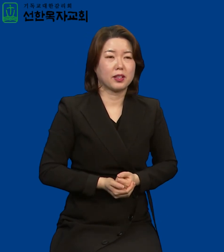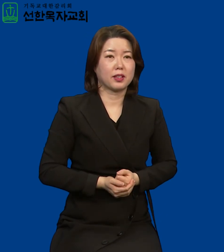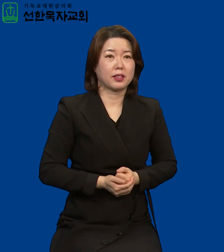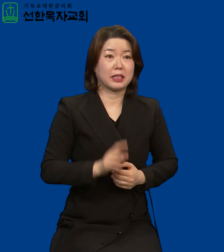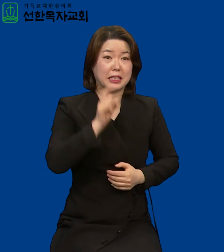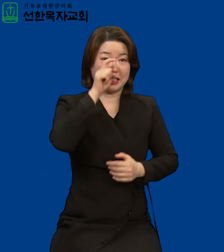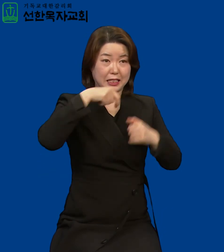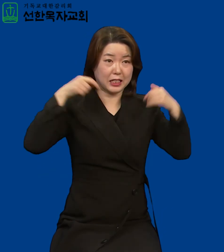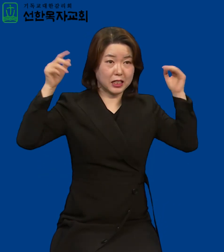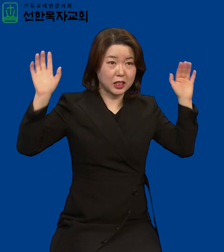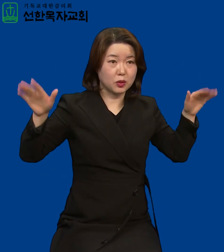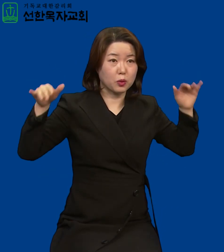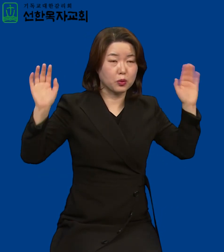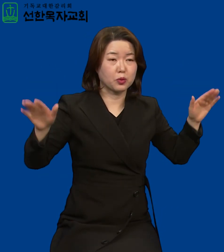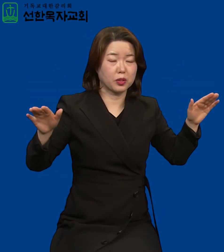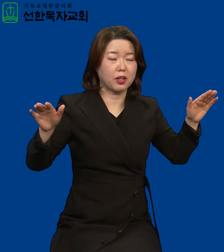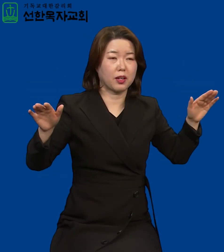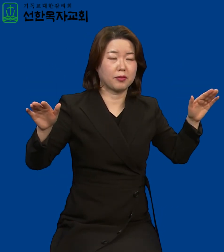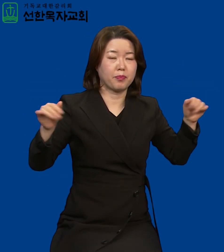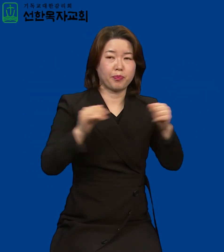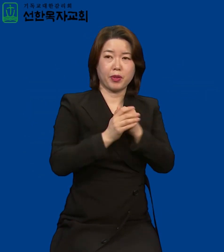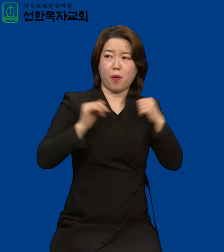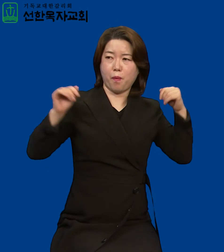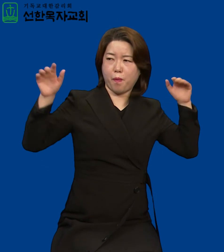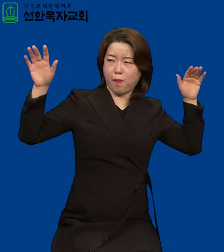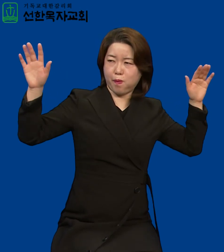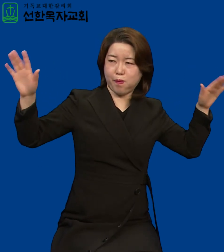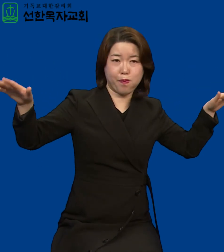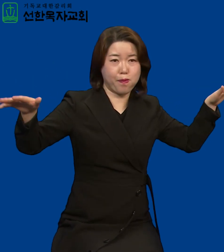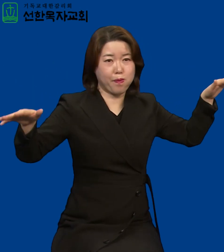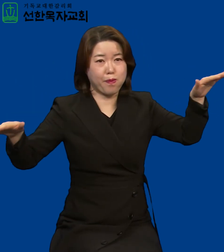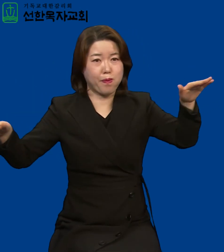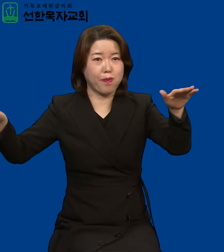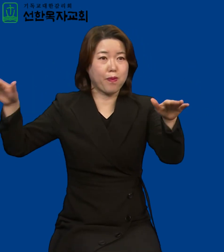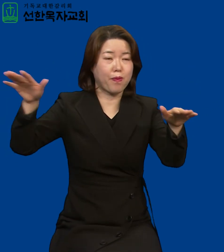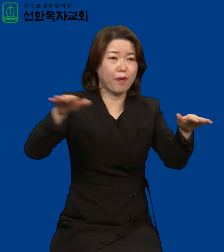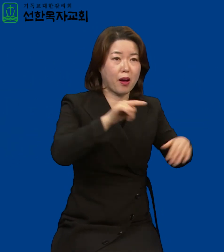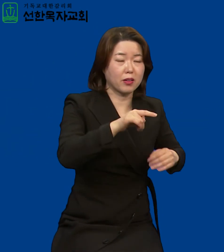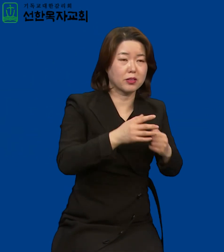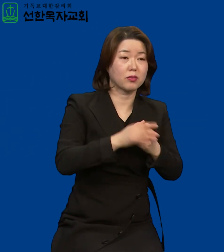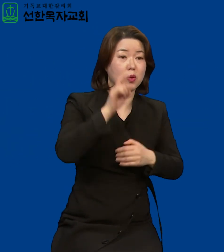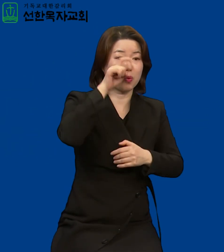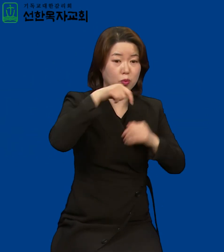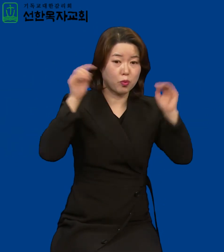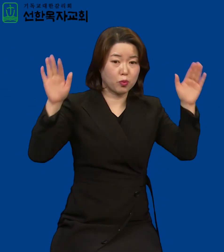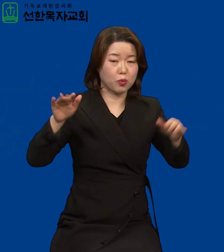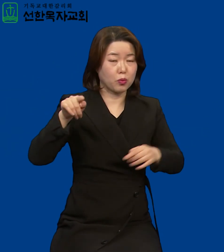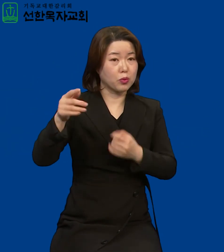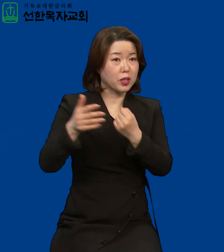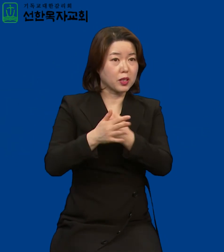독수리가 하늘을, 창공을, 날개를 펴고 나는 것은요, 그냥 독수리니까 그런 거예요.